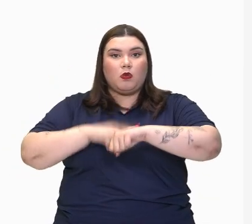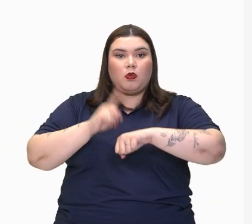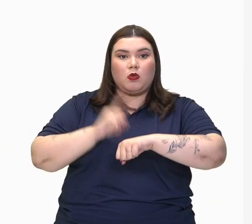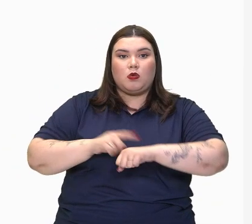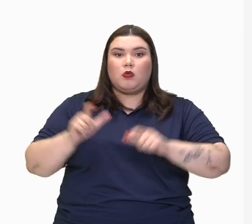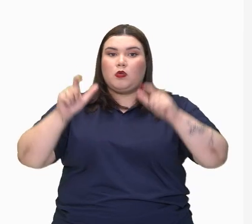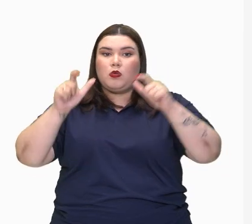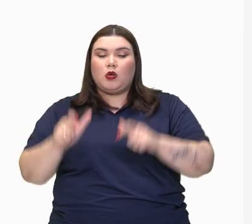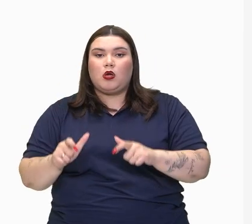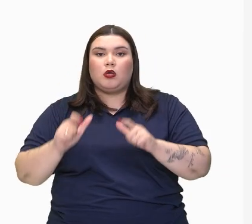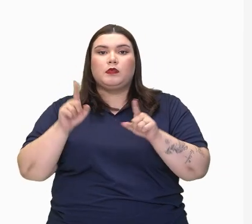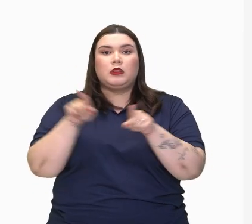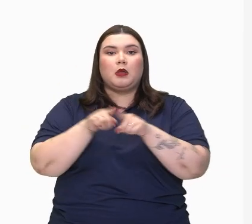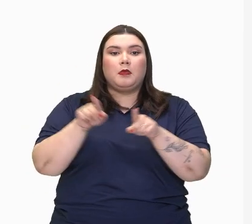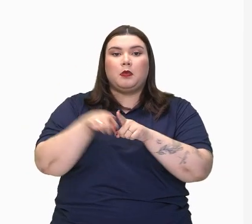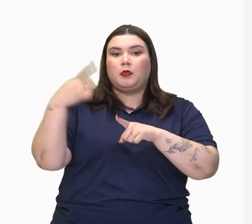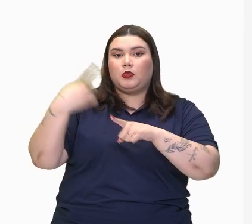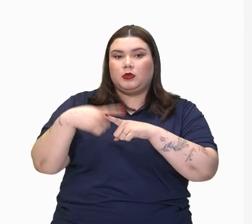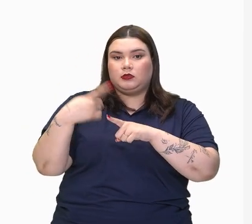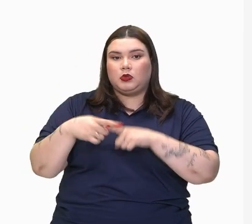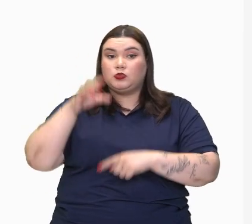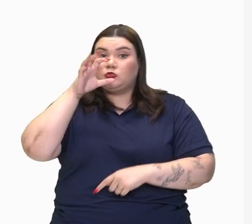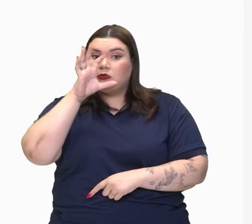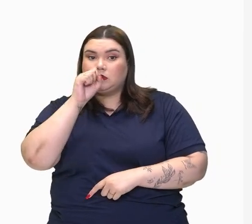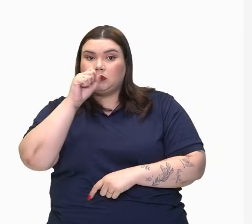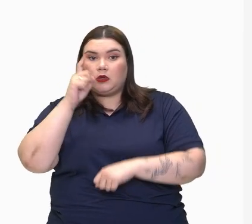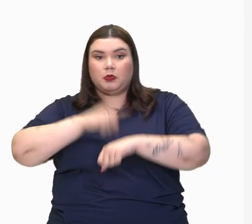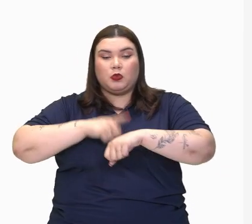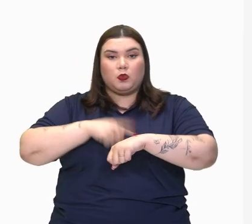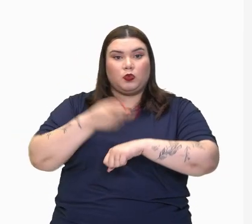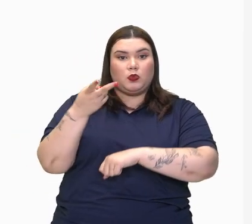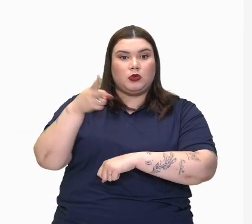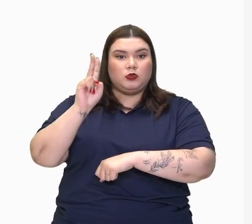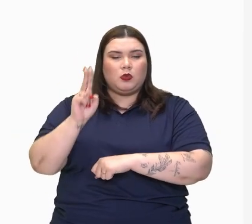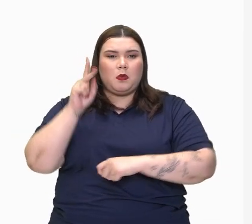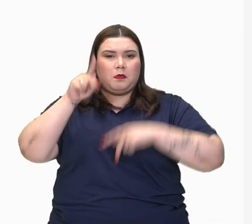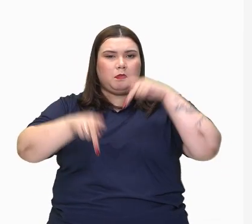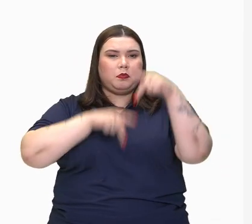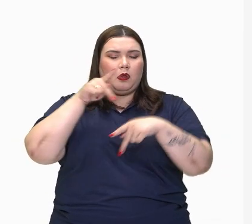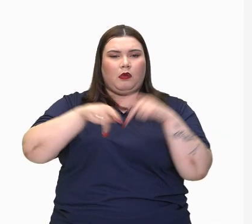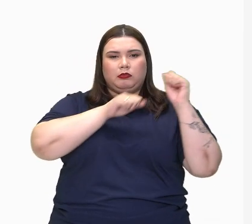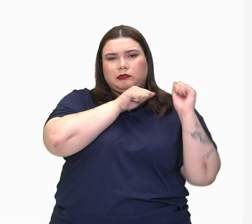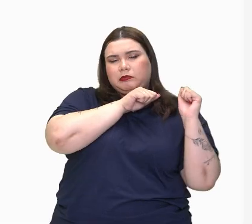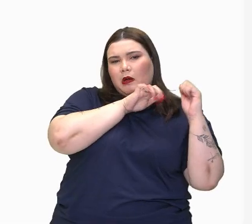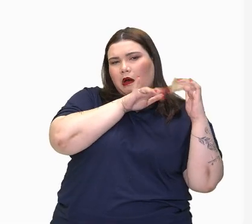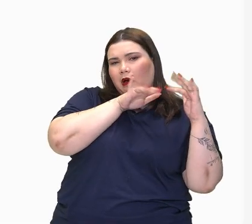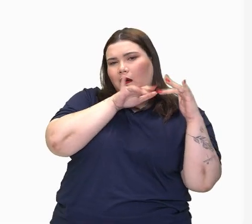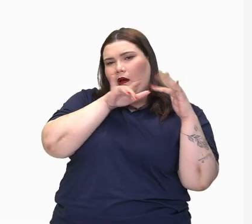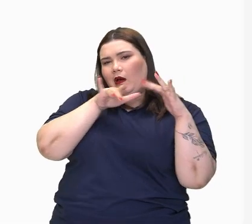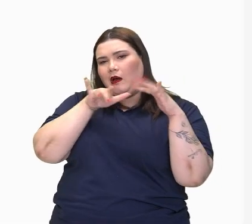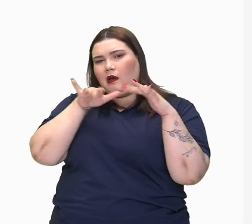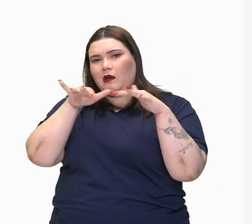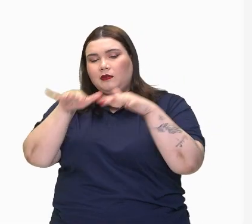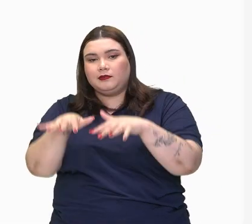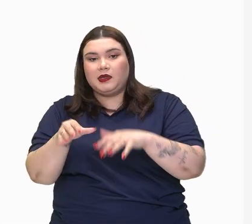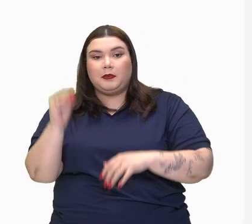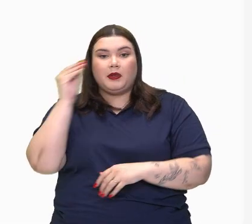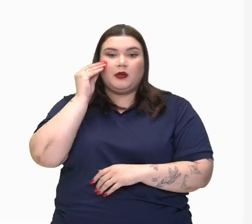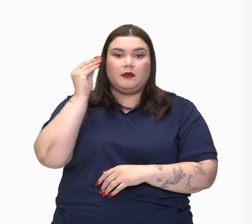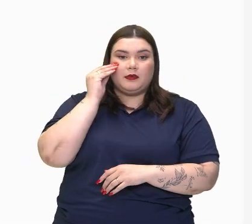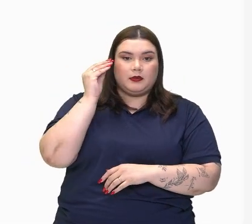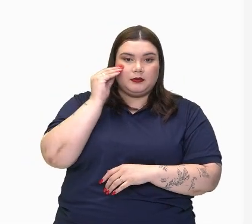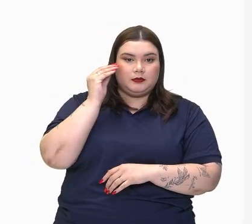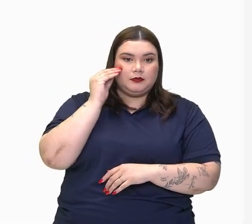e o local e a razão. No sábado, então, às 2h, todo o povo, sem demora, foi lá para assistir.